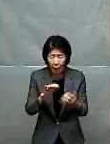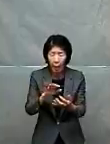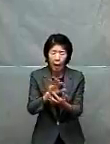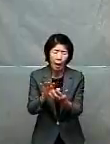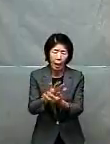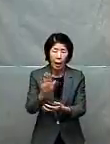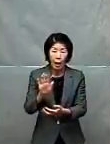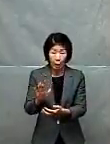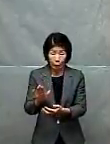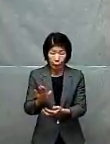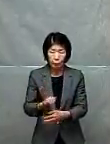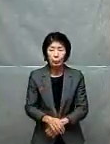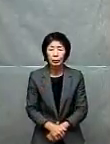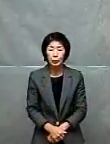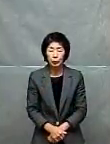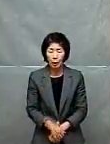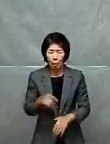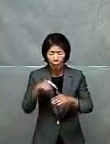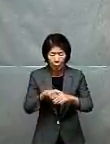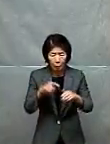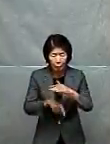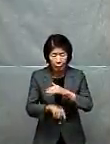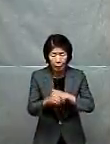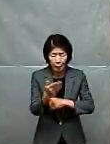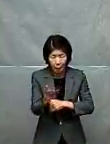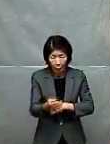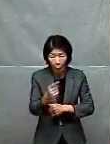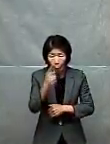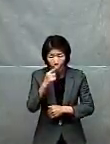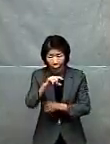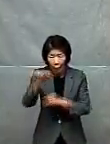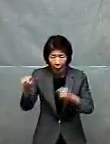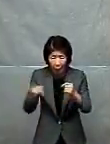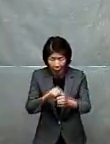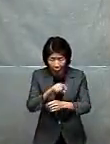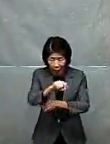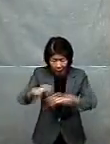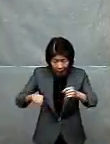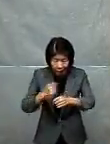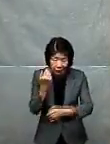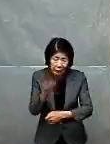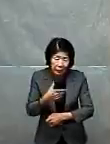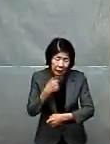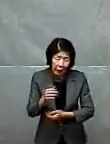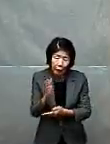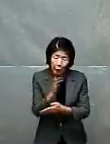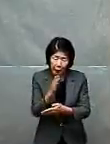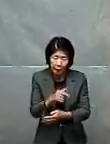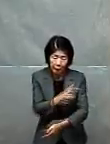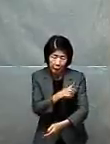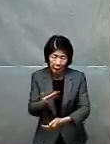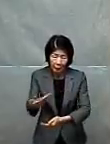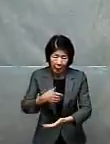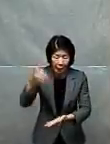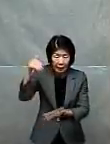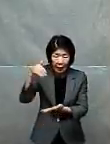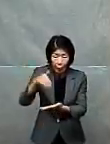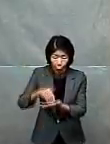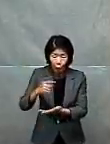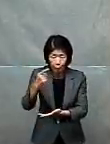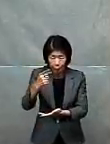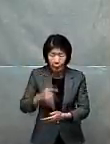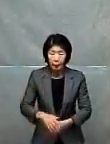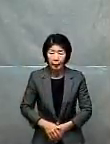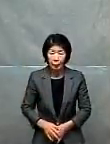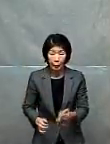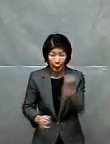、なぜなのか私の方がちょっとお聞きしてみたいなと思っております。 最後にもう一点、